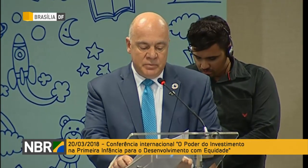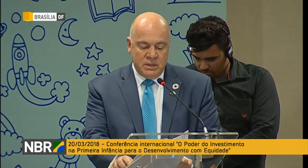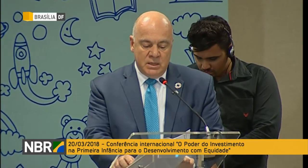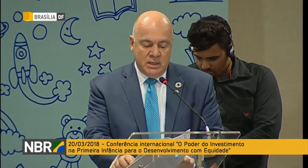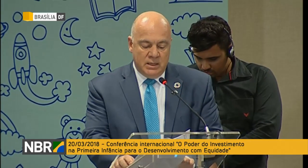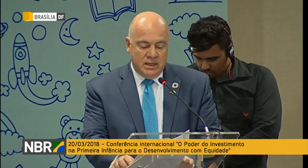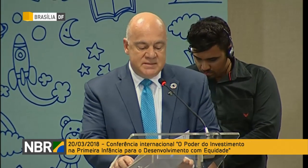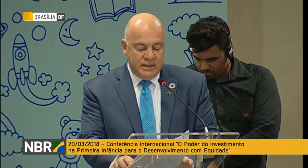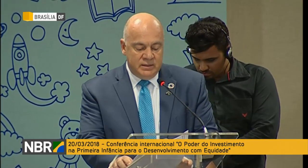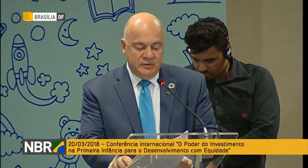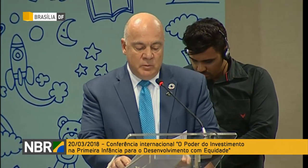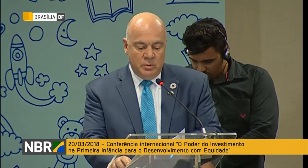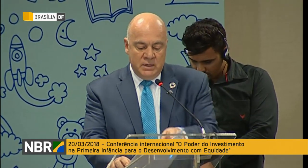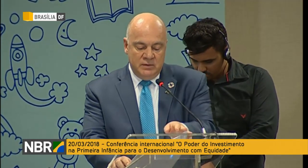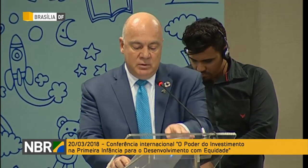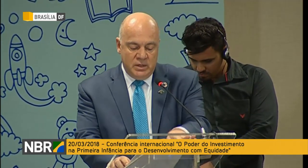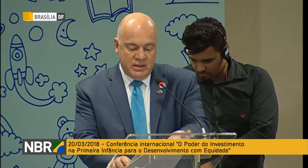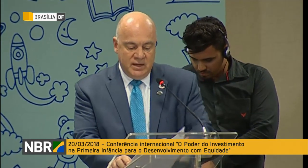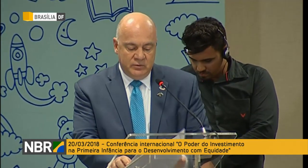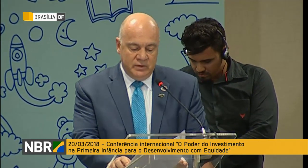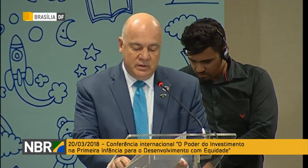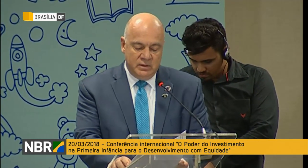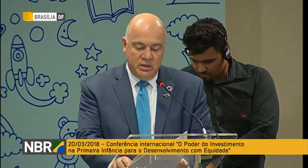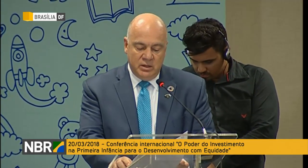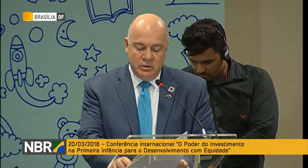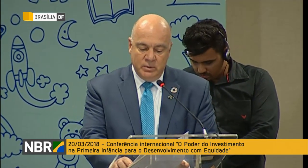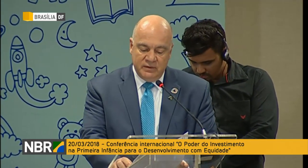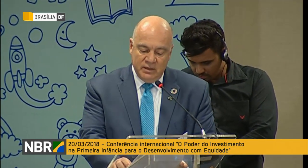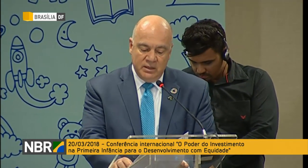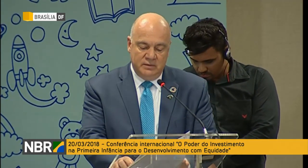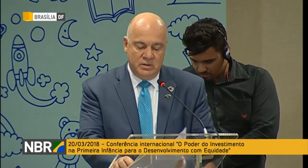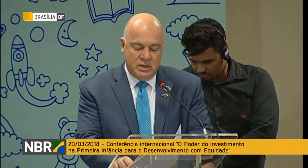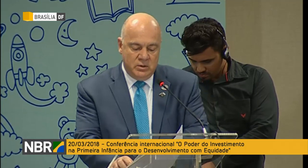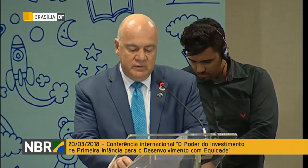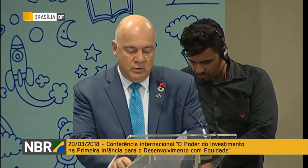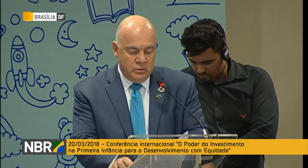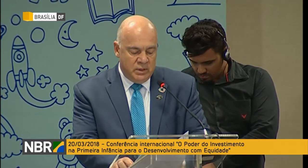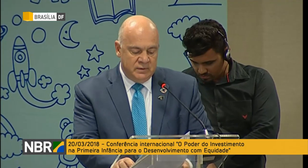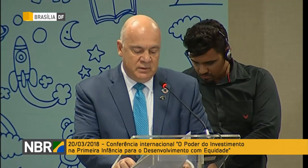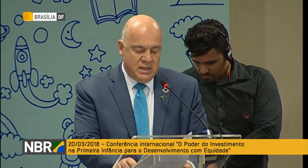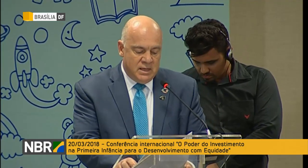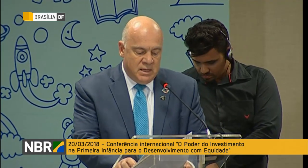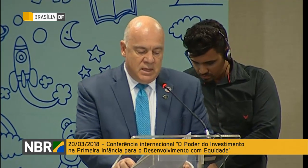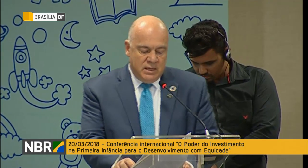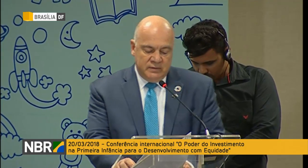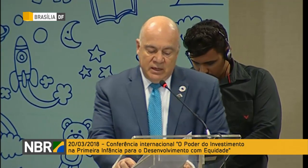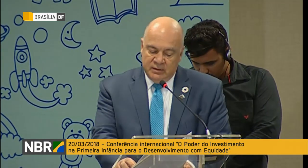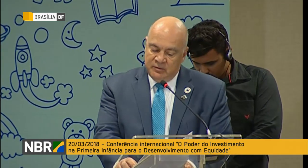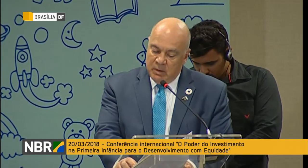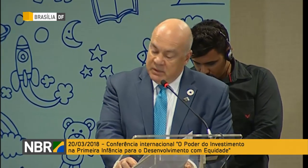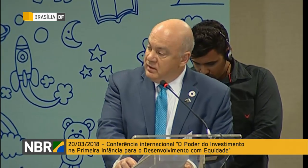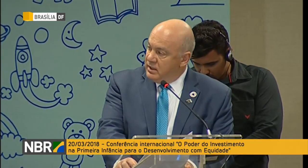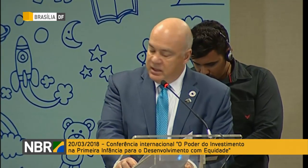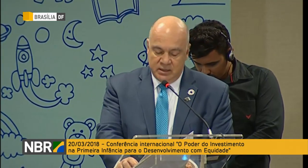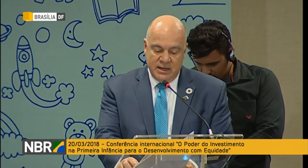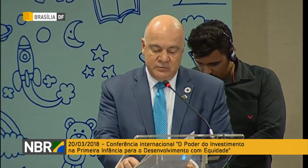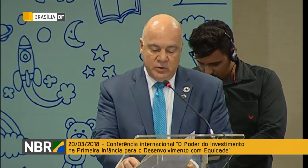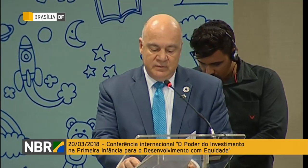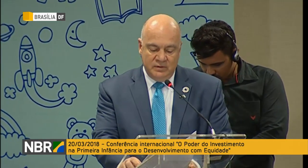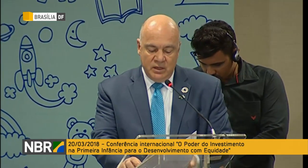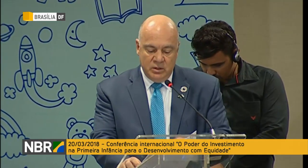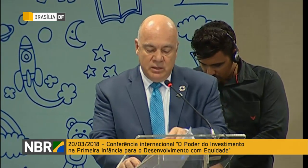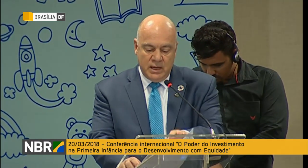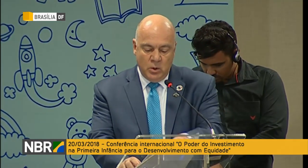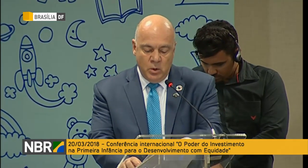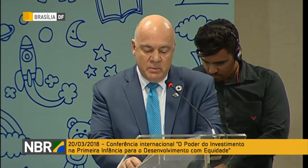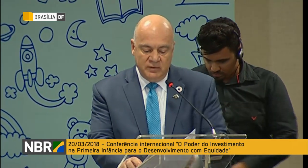Temer. Excelentíssimo ministro das Relações Exteriores do Brasil, senhora Aloísio Nunes. Excelentíssima ministra das